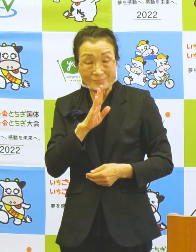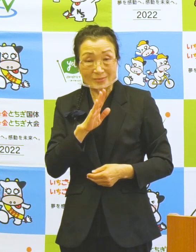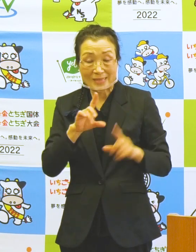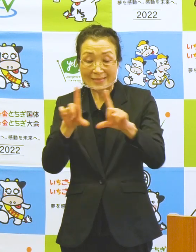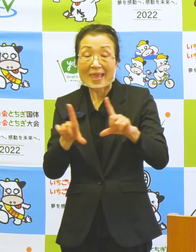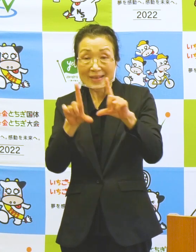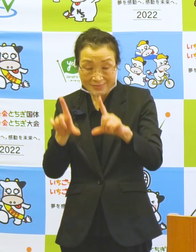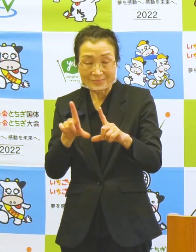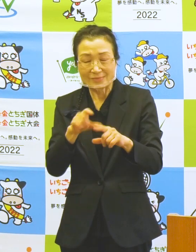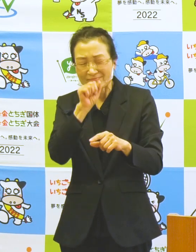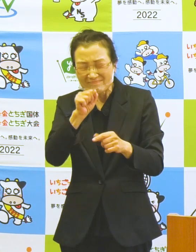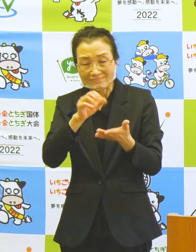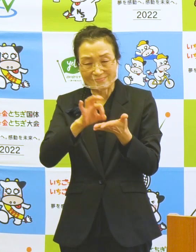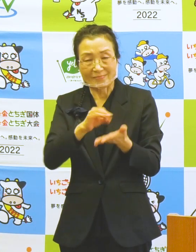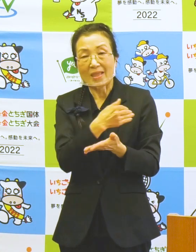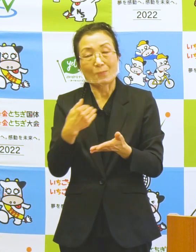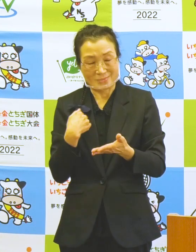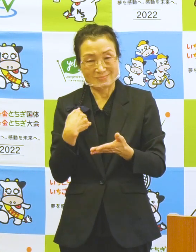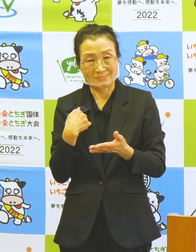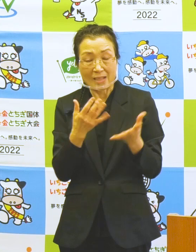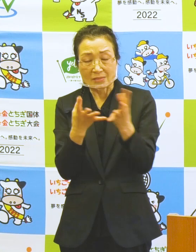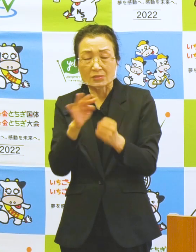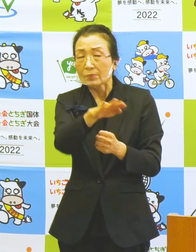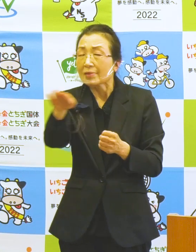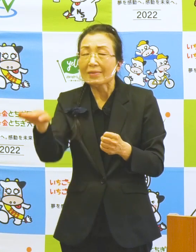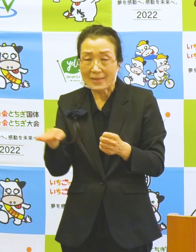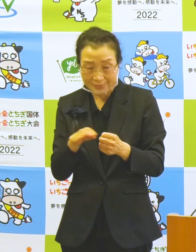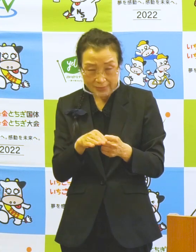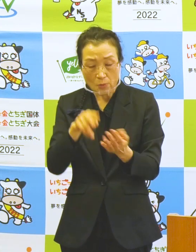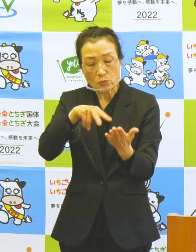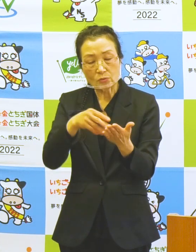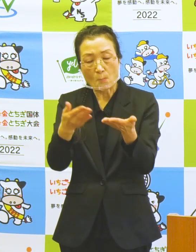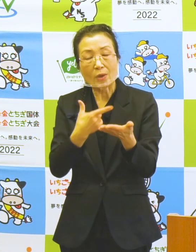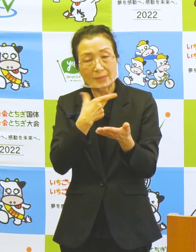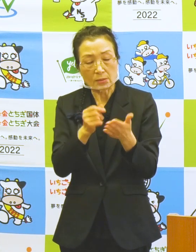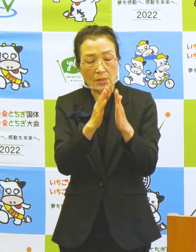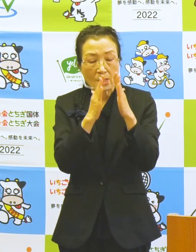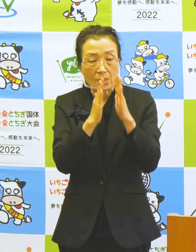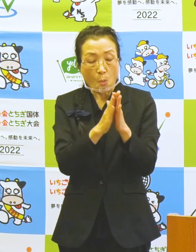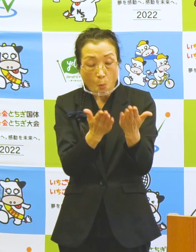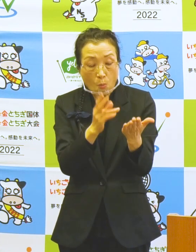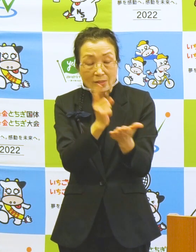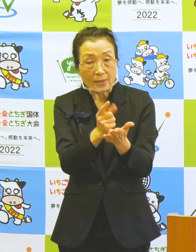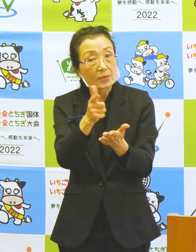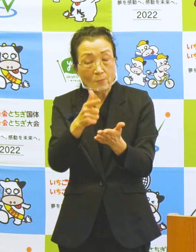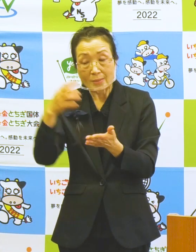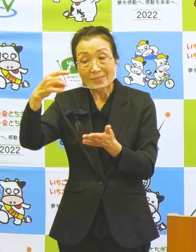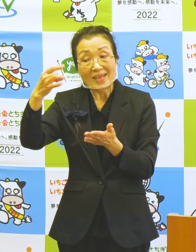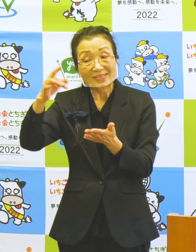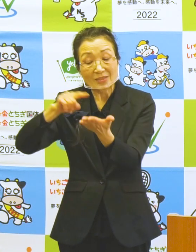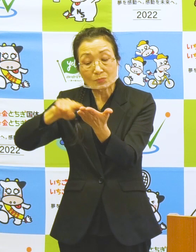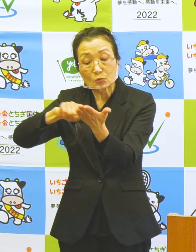。多くの方に目に触れていただけるよう、紙媒体だけではなく電子ブック版